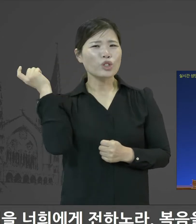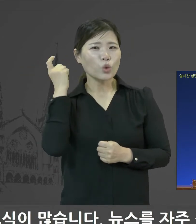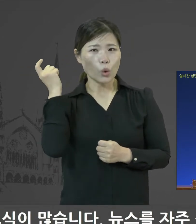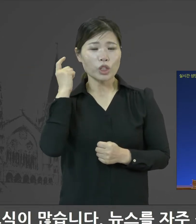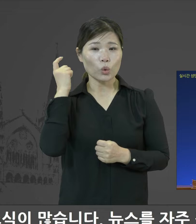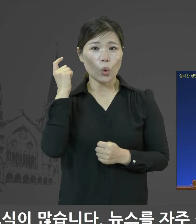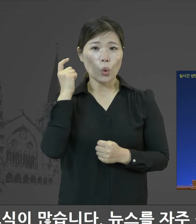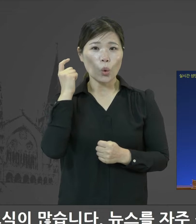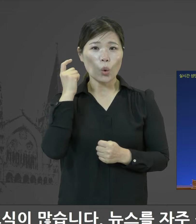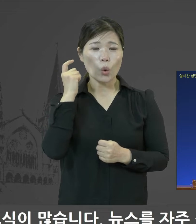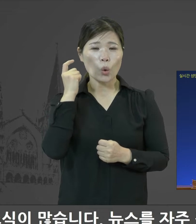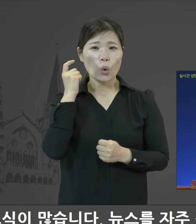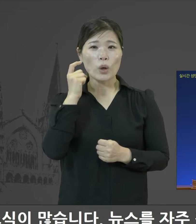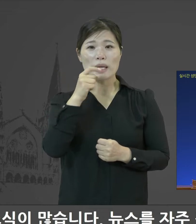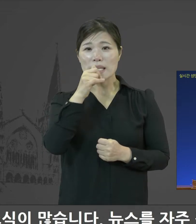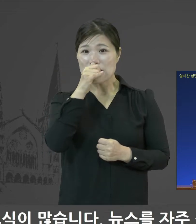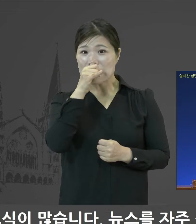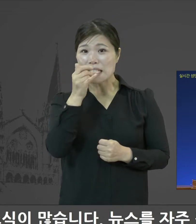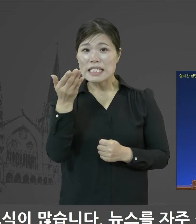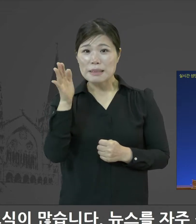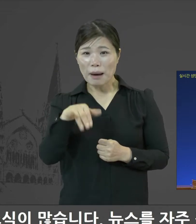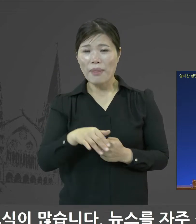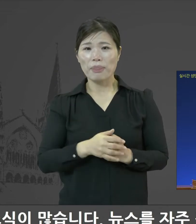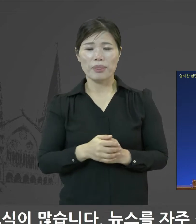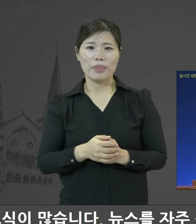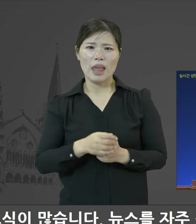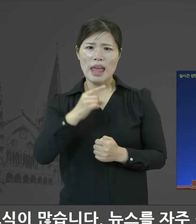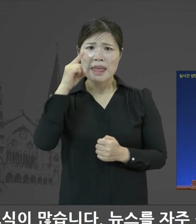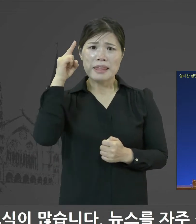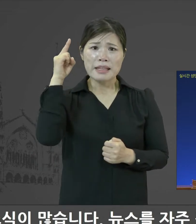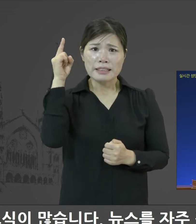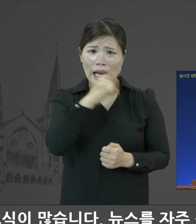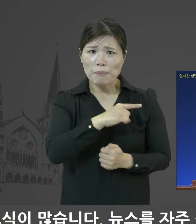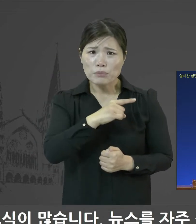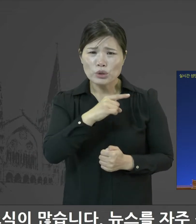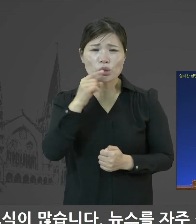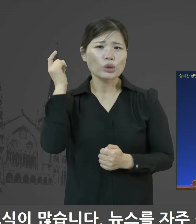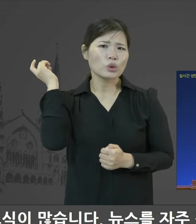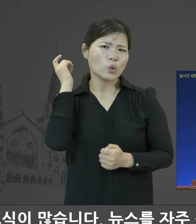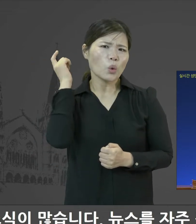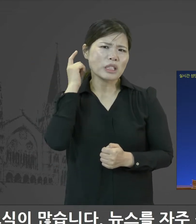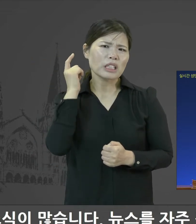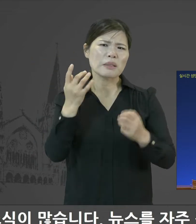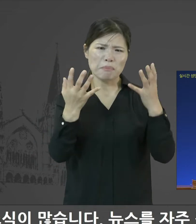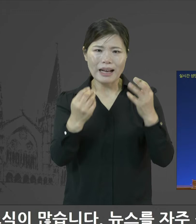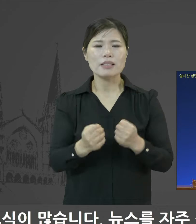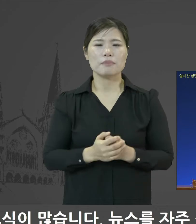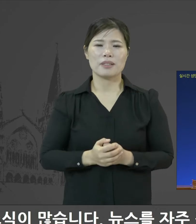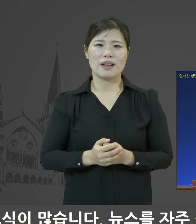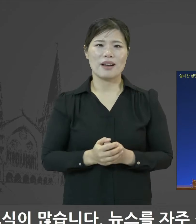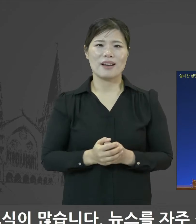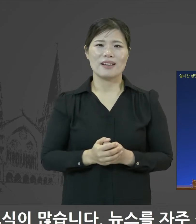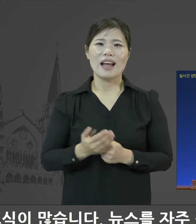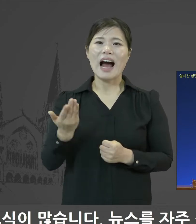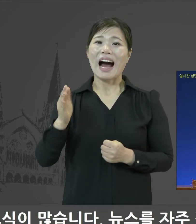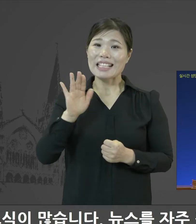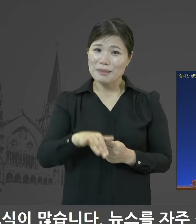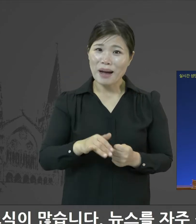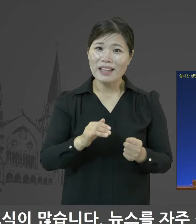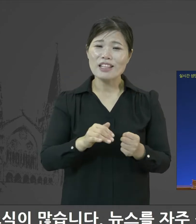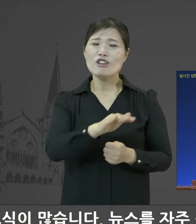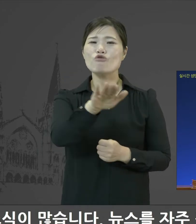것도 세상에 속한 소식은 그냥 나쁜 소식일 경우가 왕왕 있어요. 그런데 우리 주님이 좋은